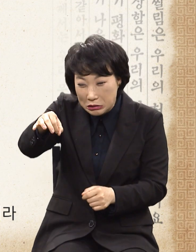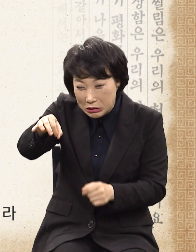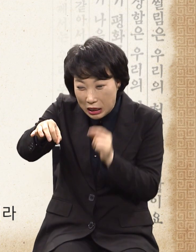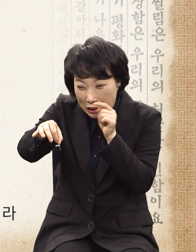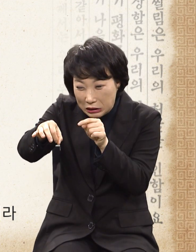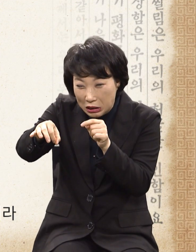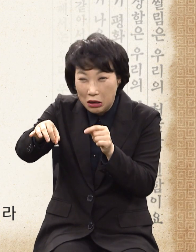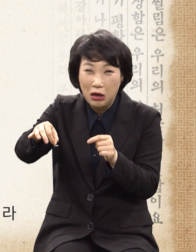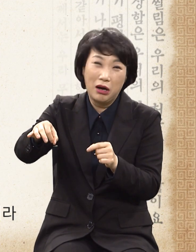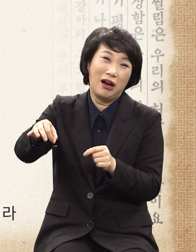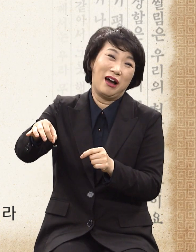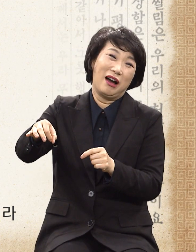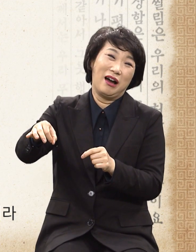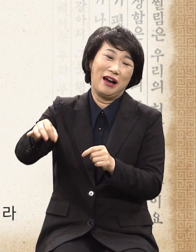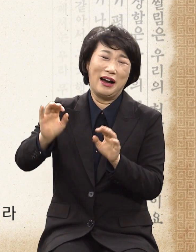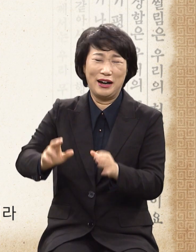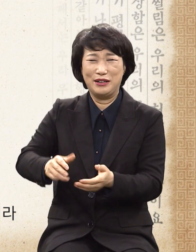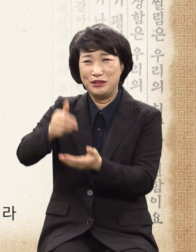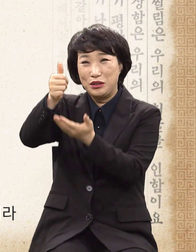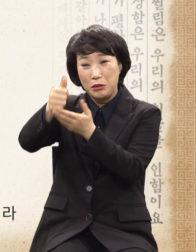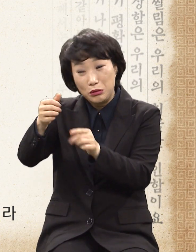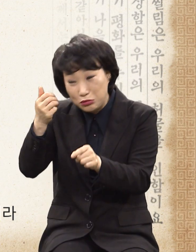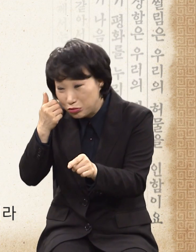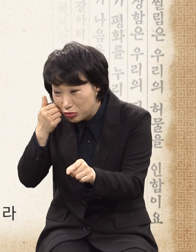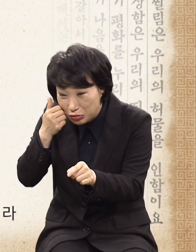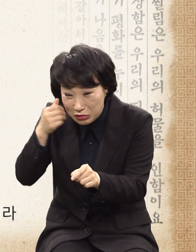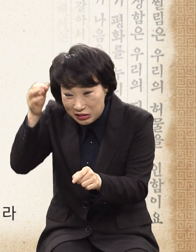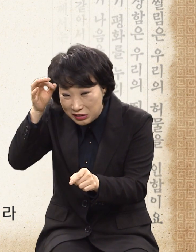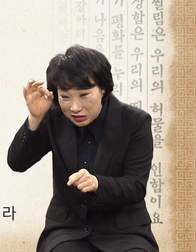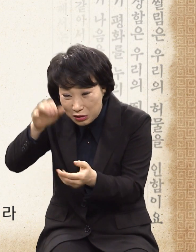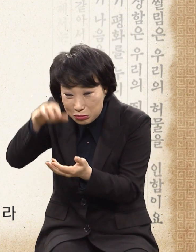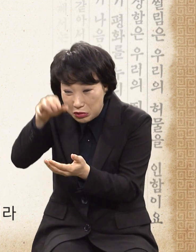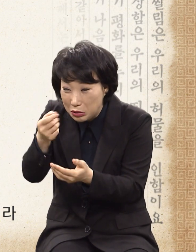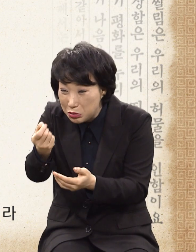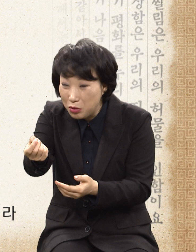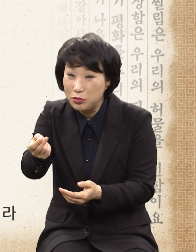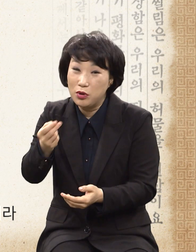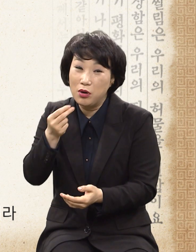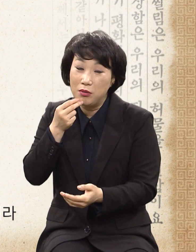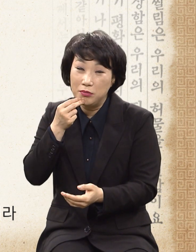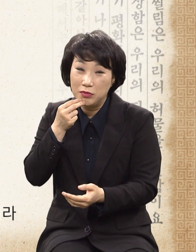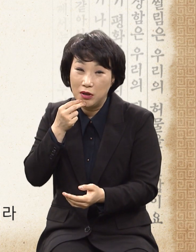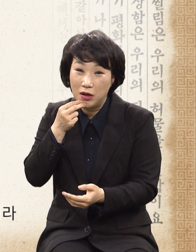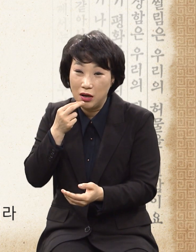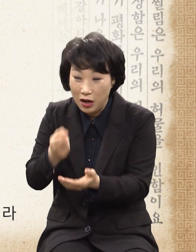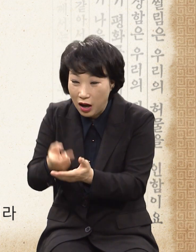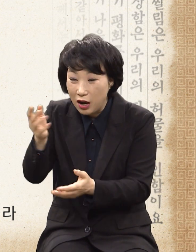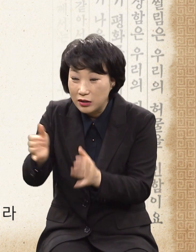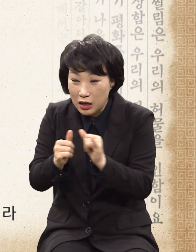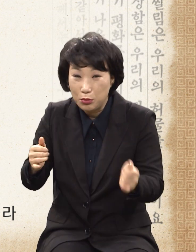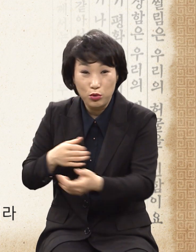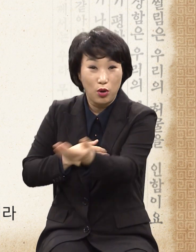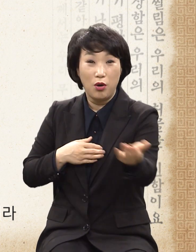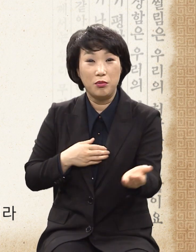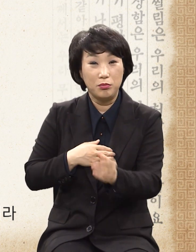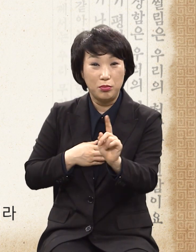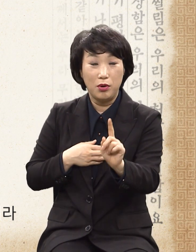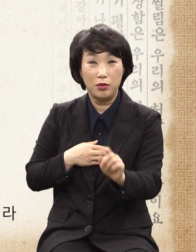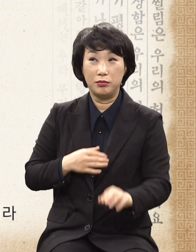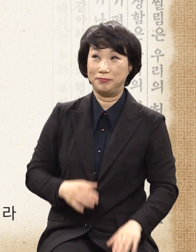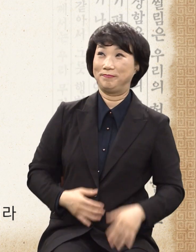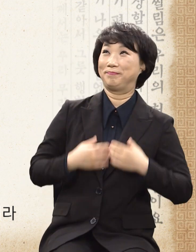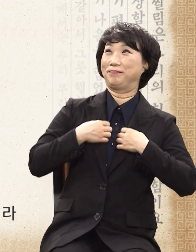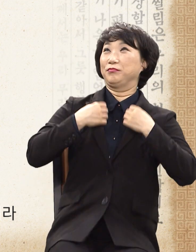보잘것없는 초라한, 주님이 인정해줄 분량은 아무것도 없는 존재들이